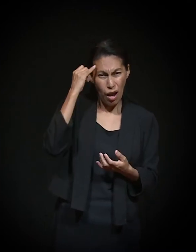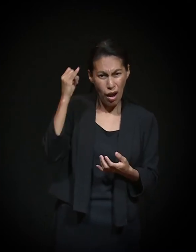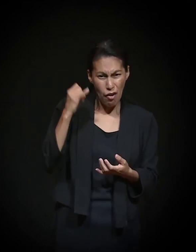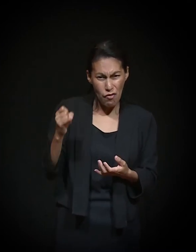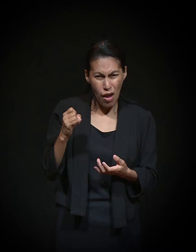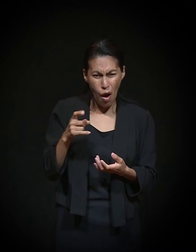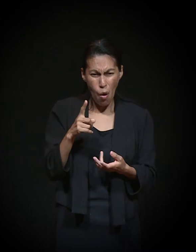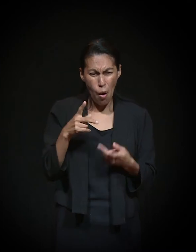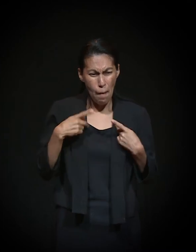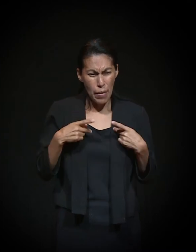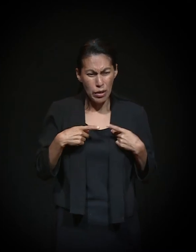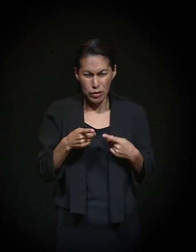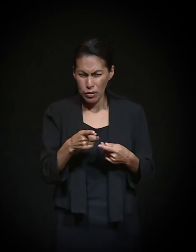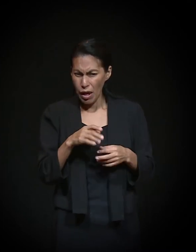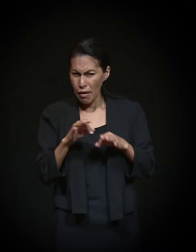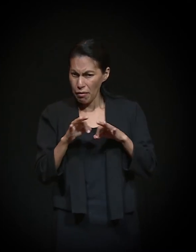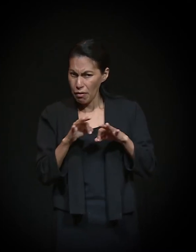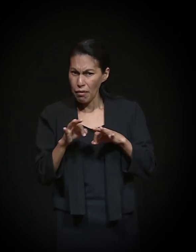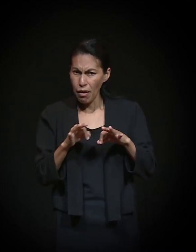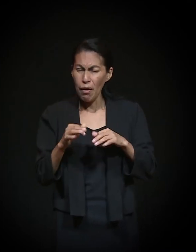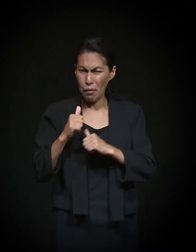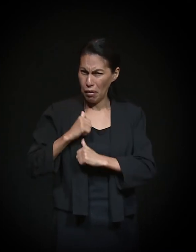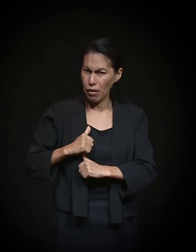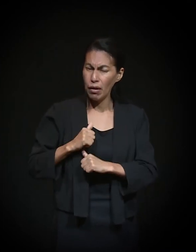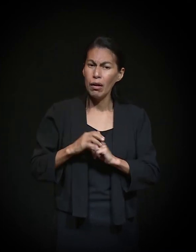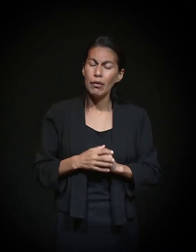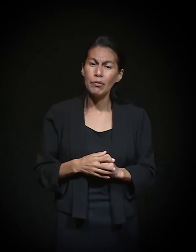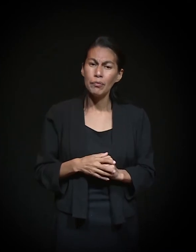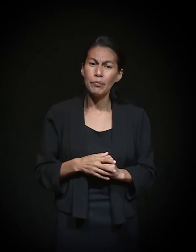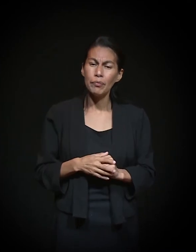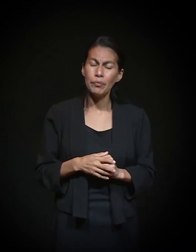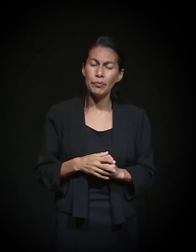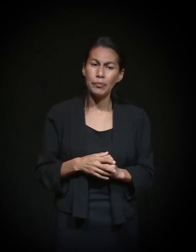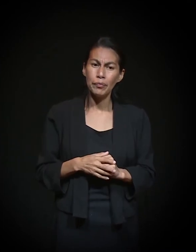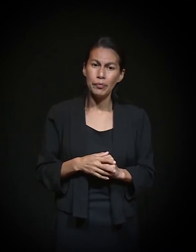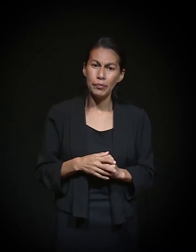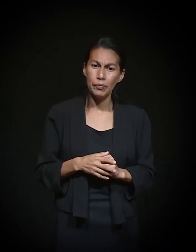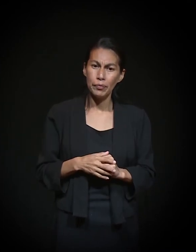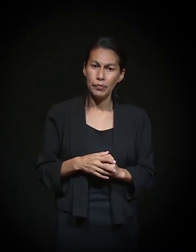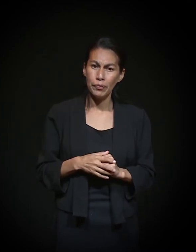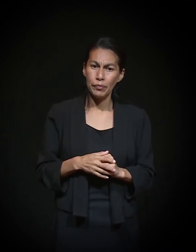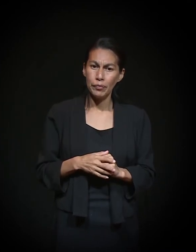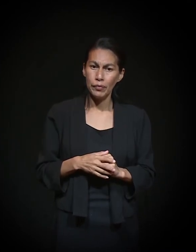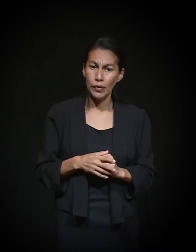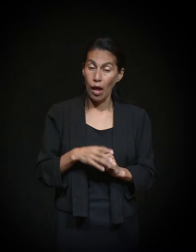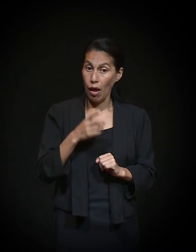de una de las personas que trabajaban ahí le